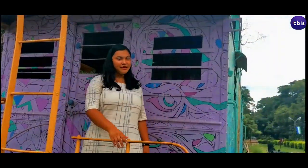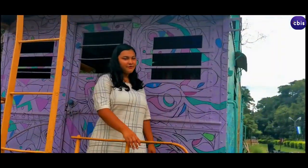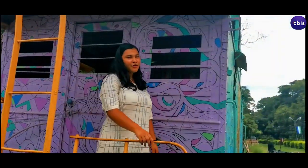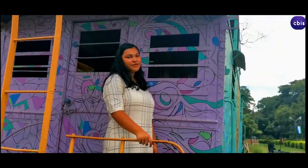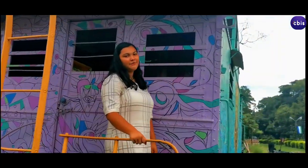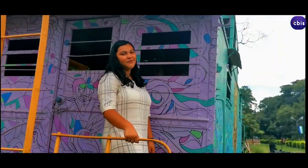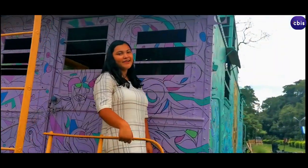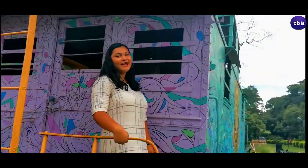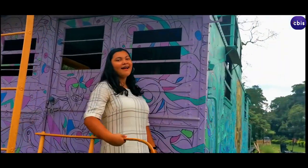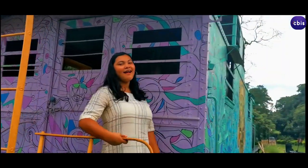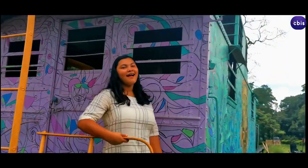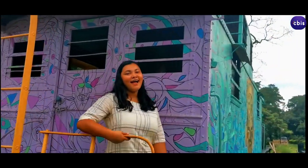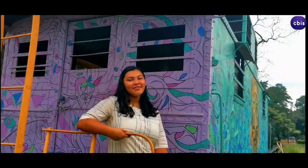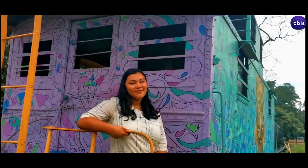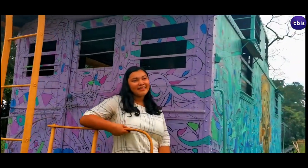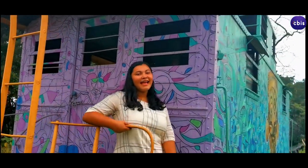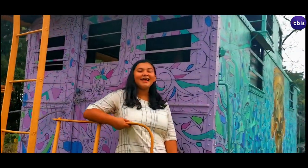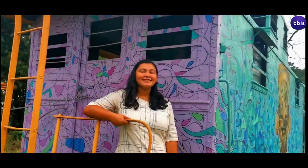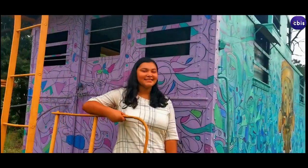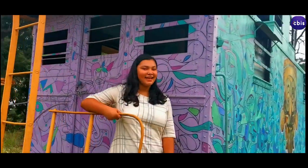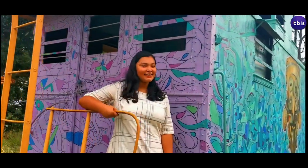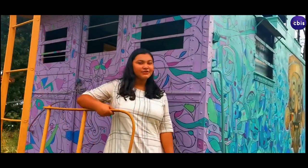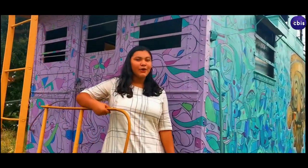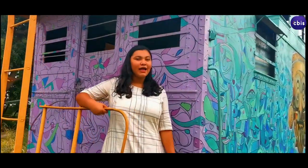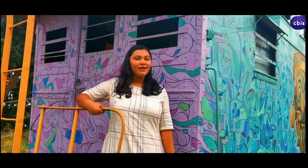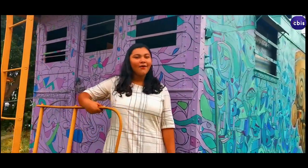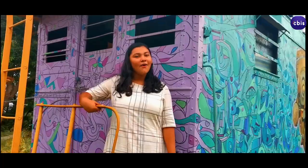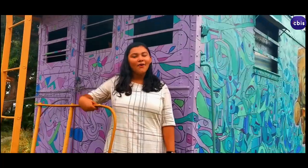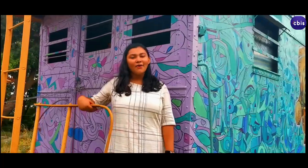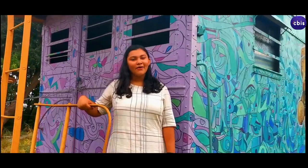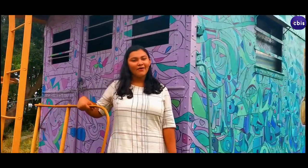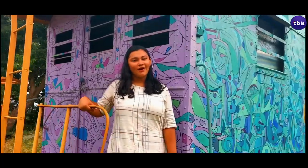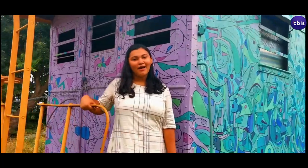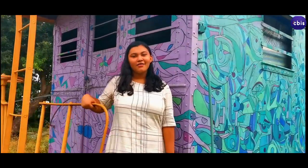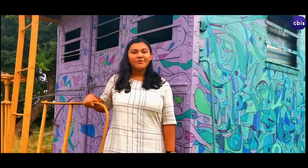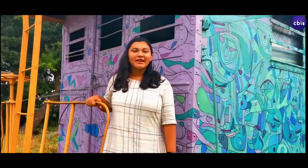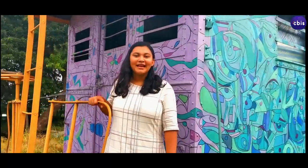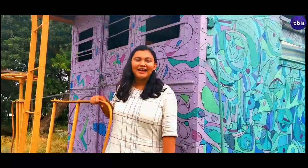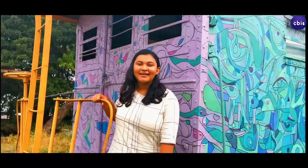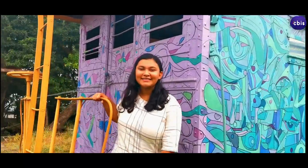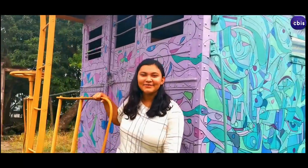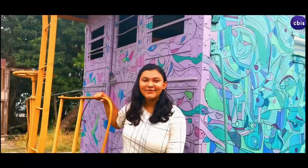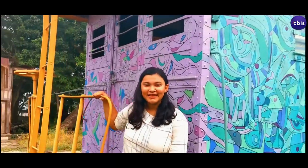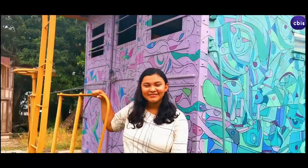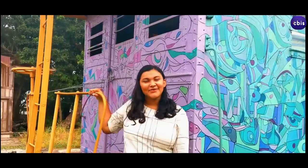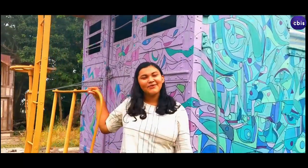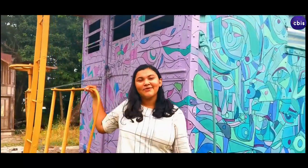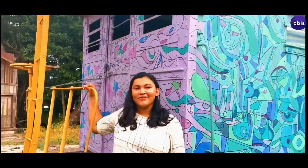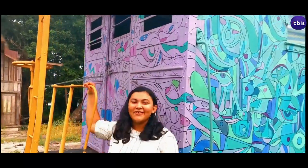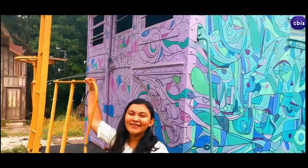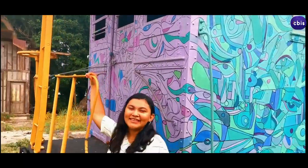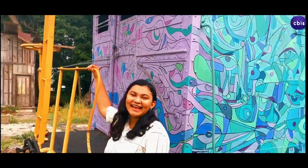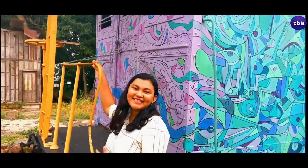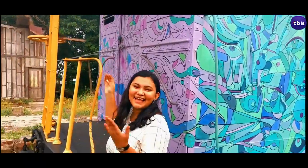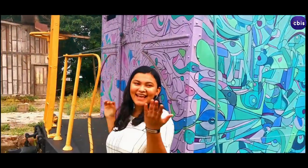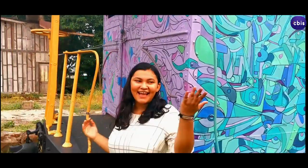Vivo enamorado de este suelo. No me canso de tu luna y de